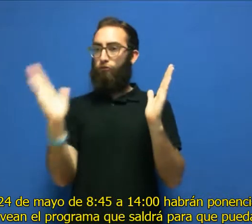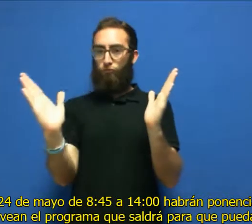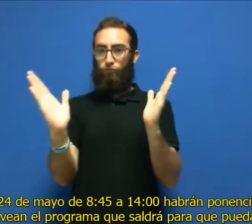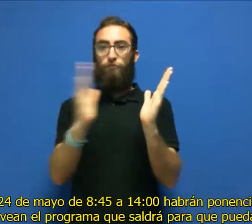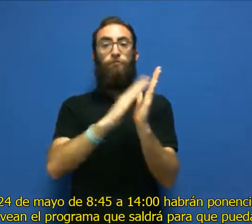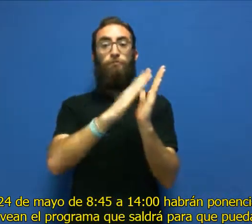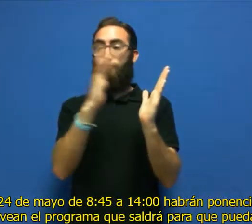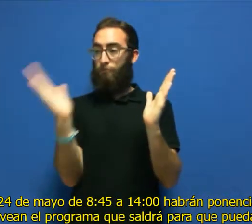2.